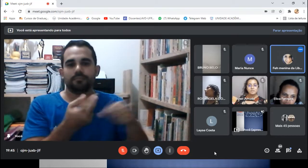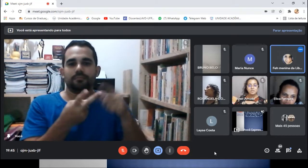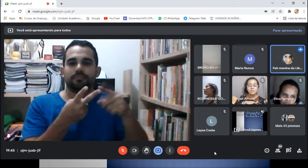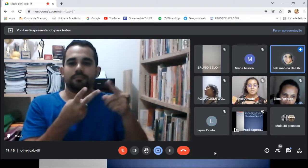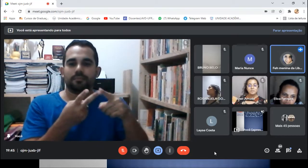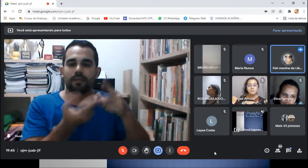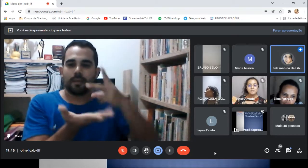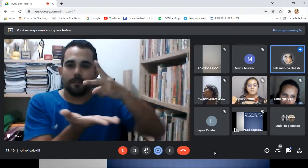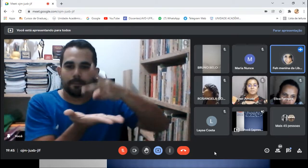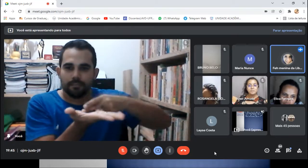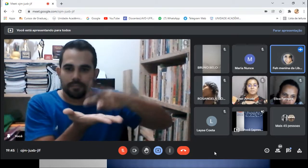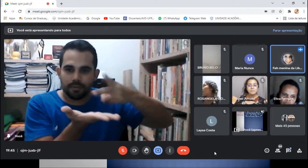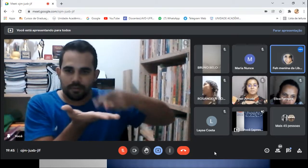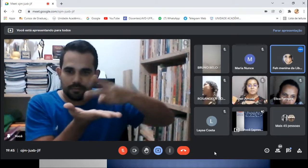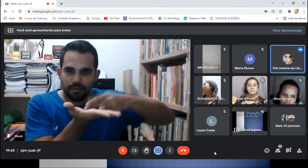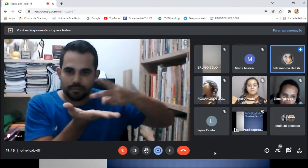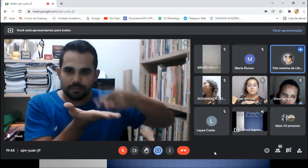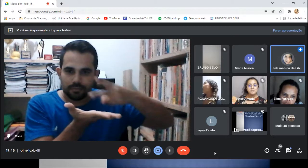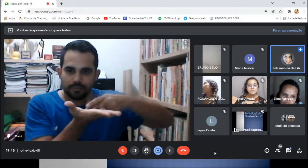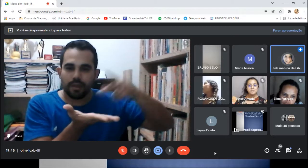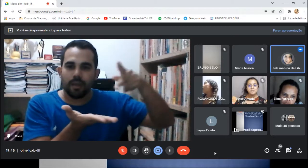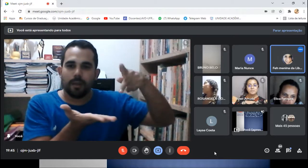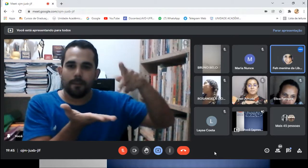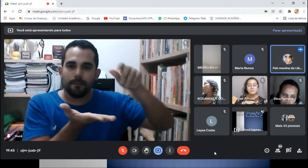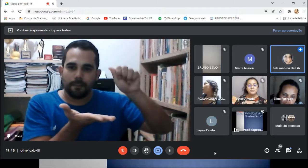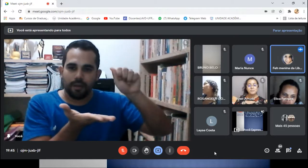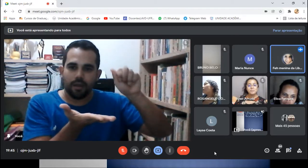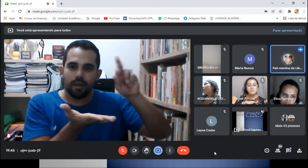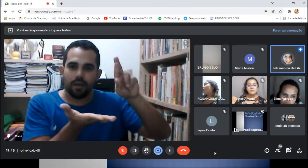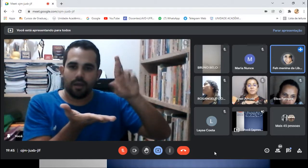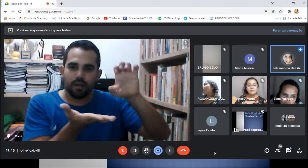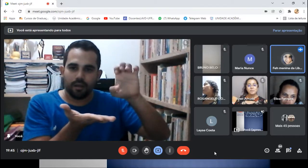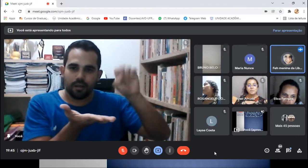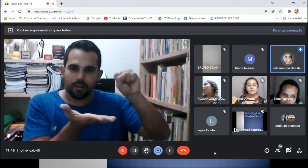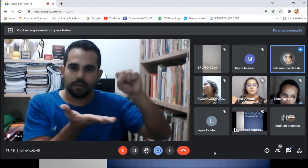a sílaba, por exemplo, estudo de sílaba, o estudo de pares mínimos.